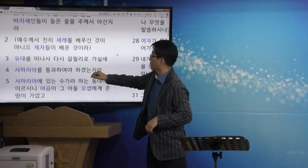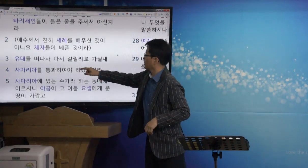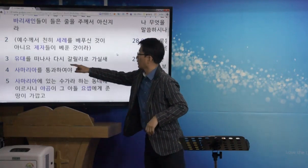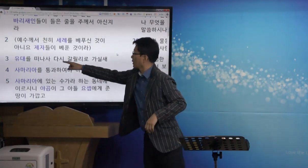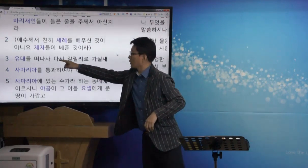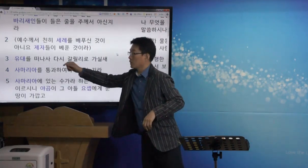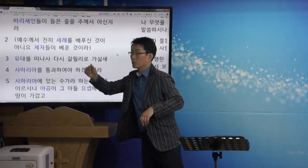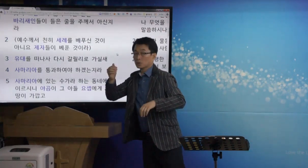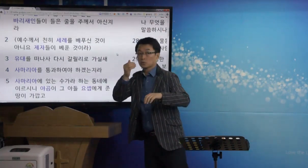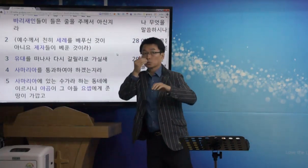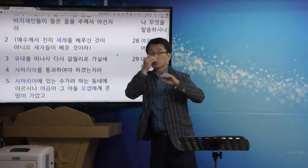여기를 보면